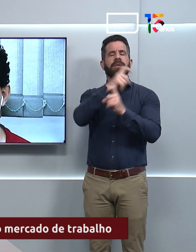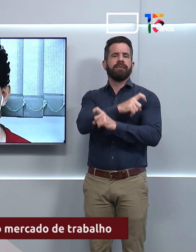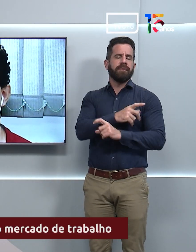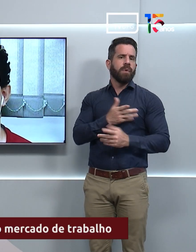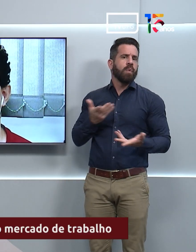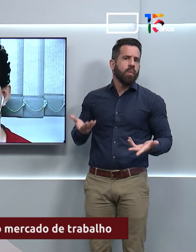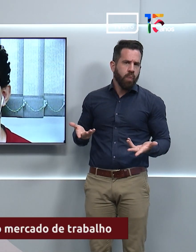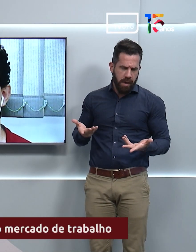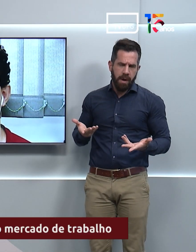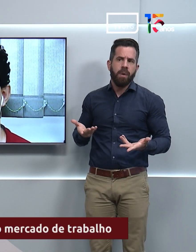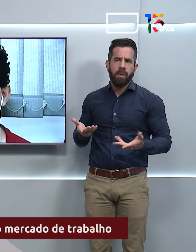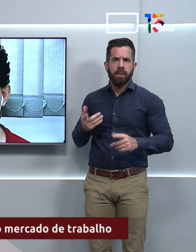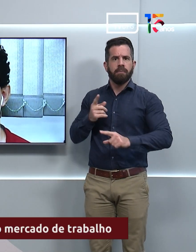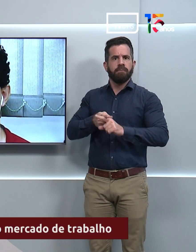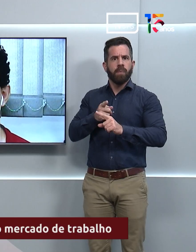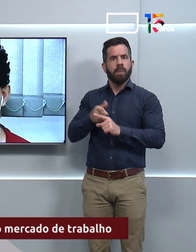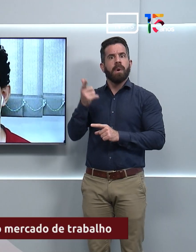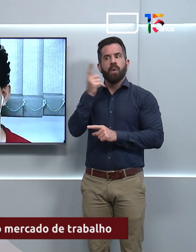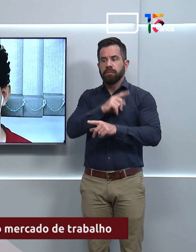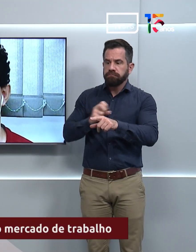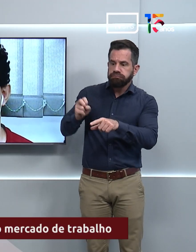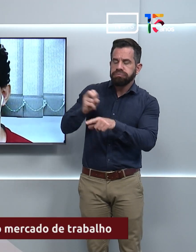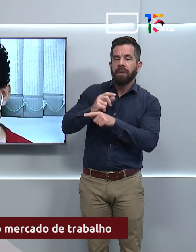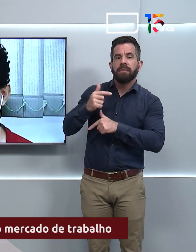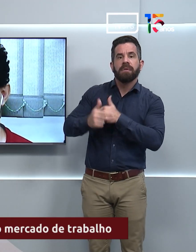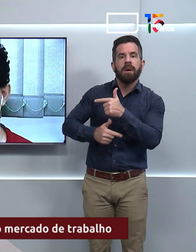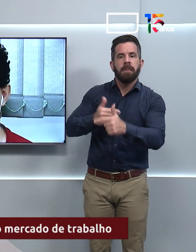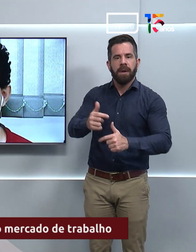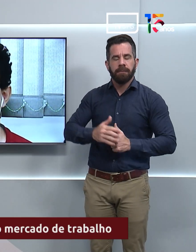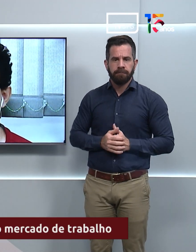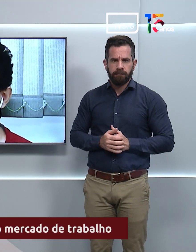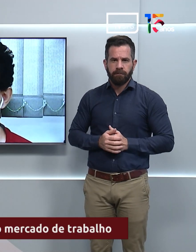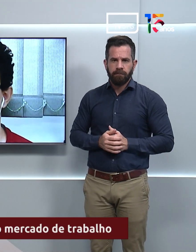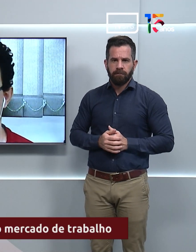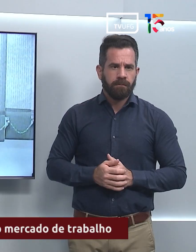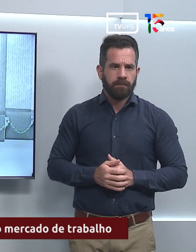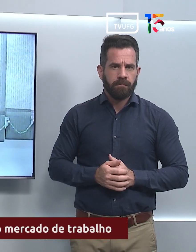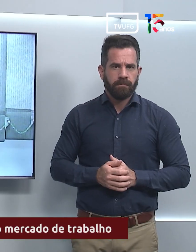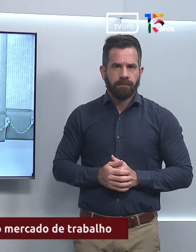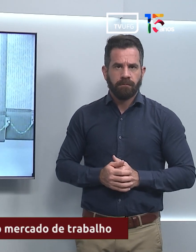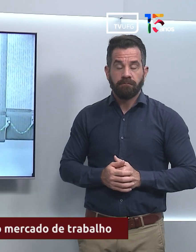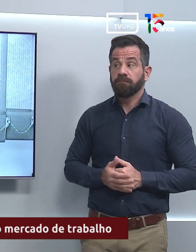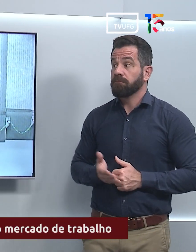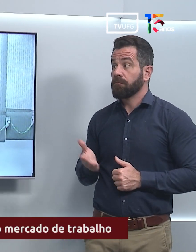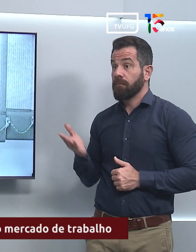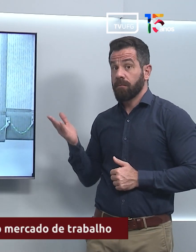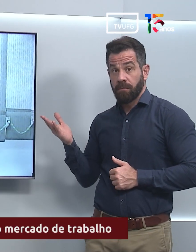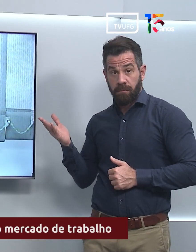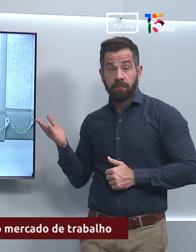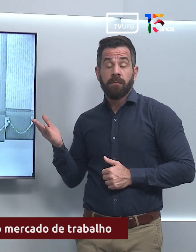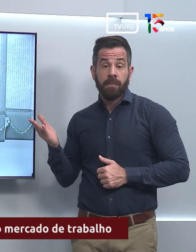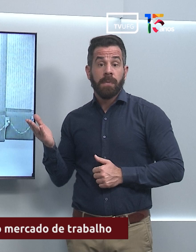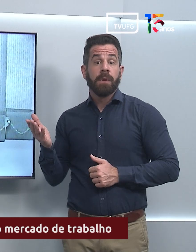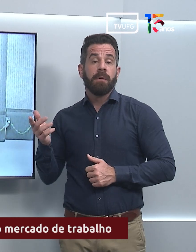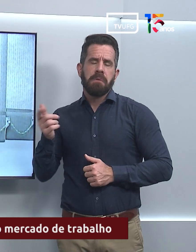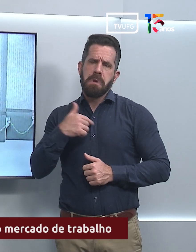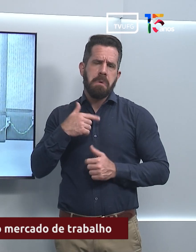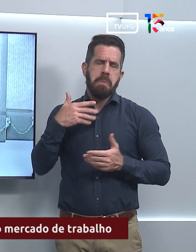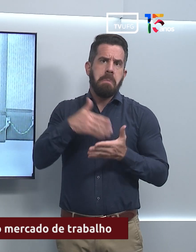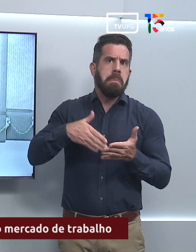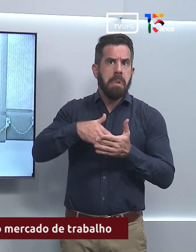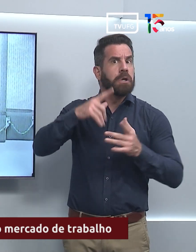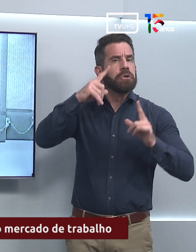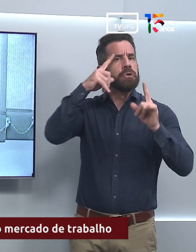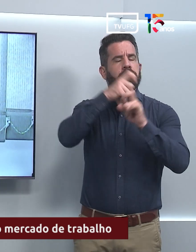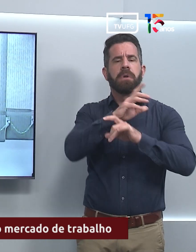inserção no mercado de trabalho. O meu caso, eu não tive muitos, porque minha deficiência visual é leve